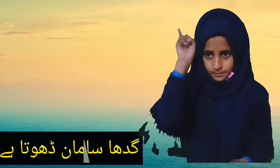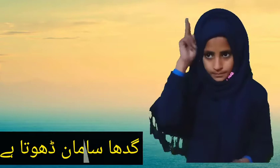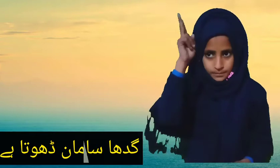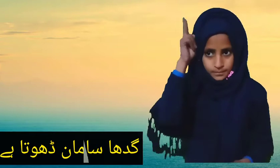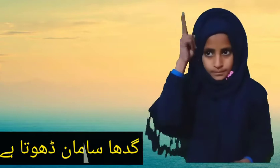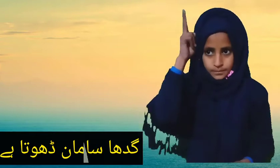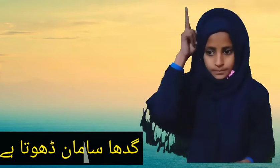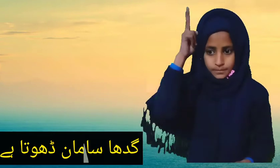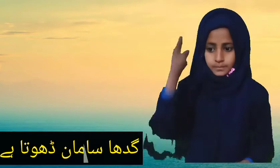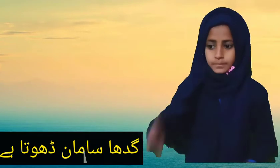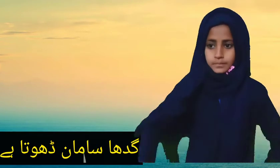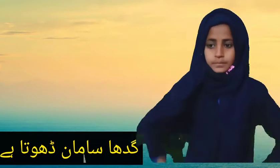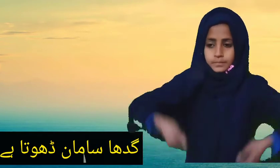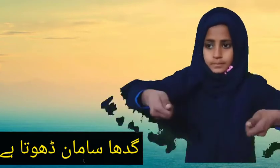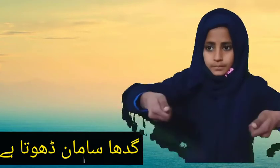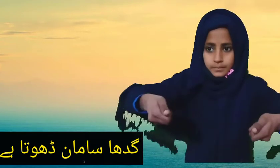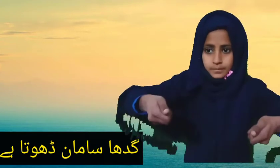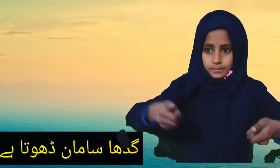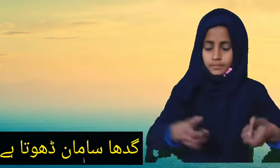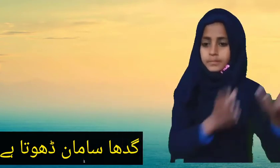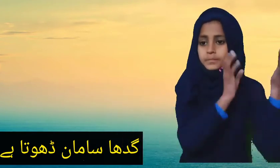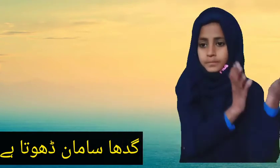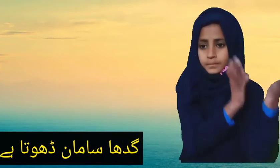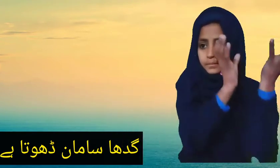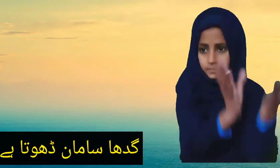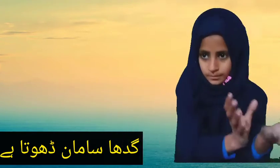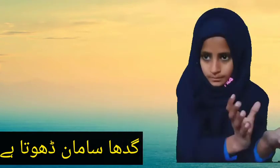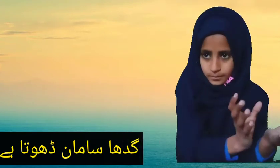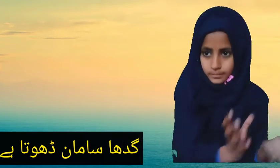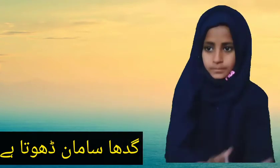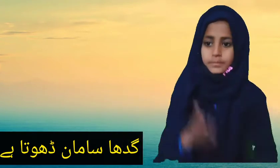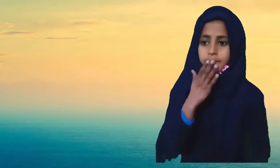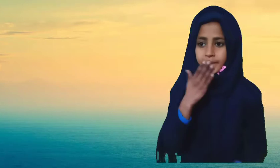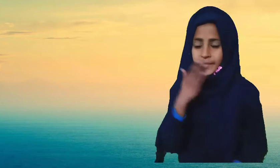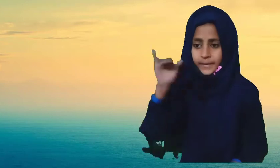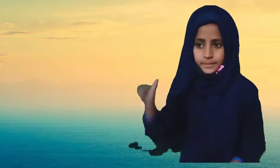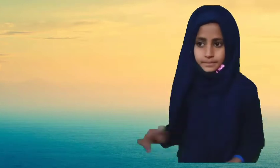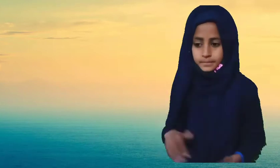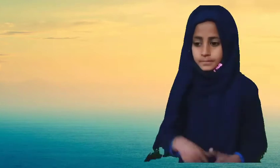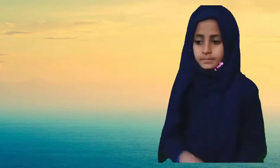गधा सामान ढोता है।